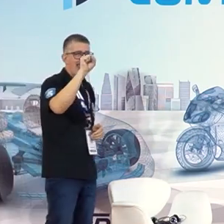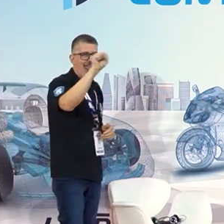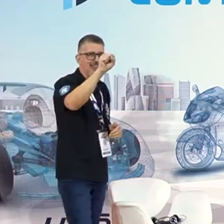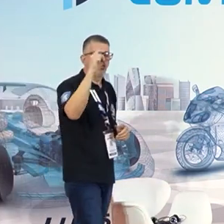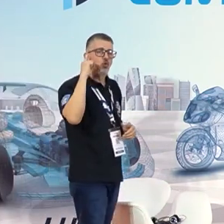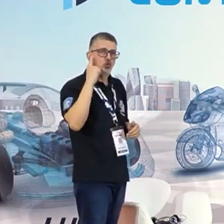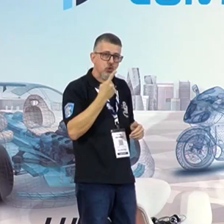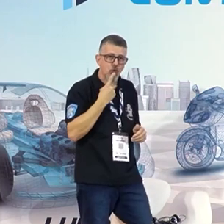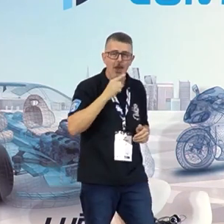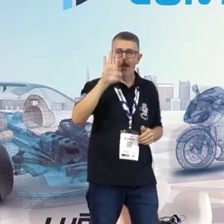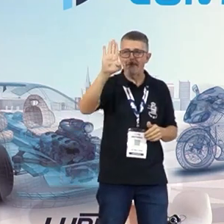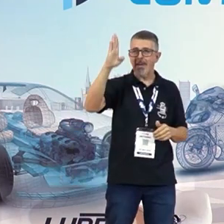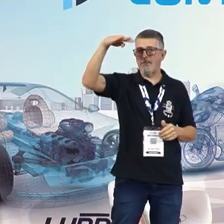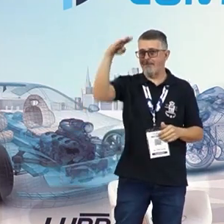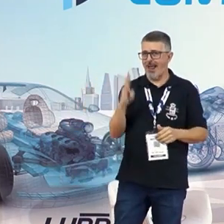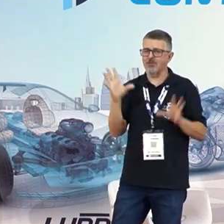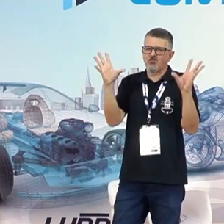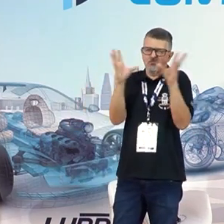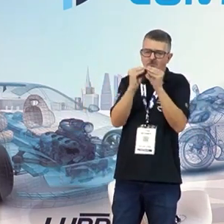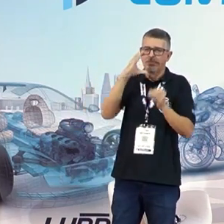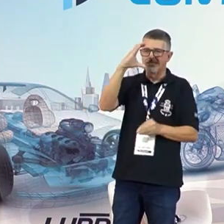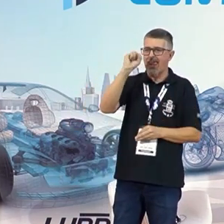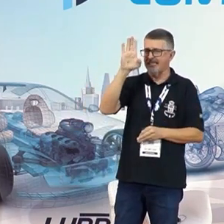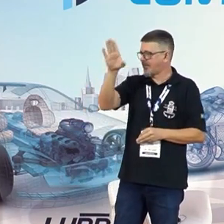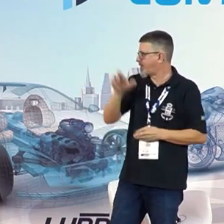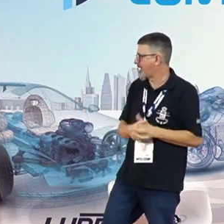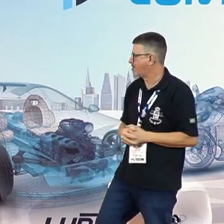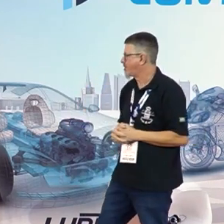Caminhoneiros surdos do Brasil, CSB.